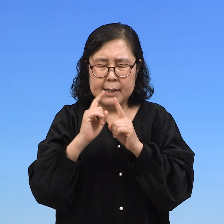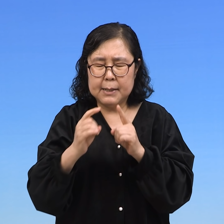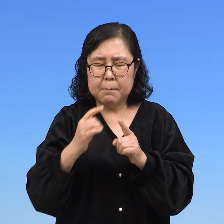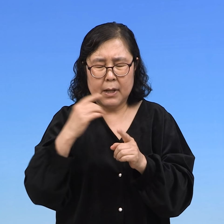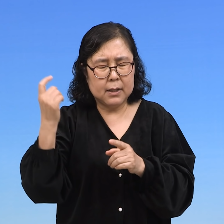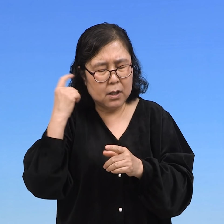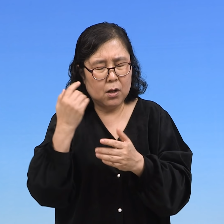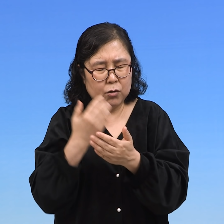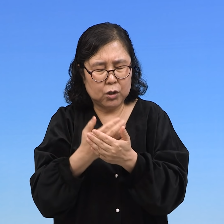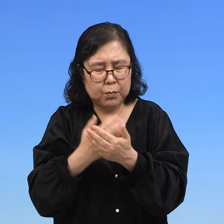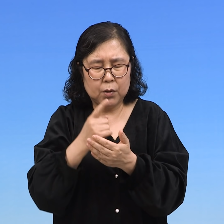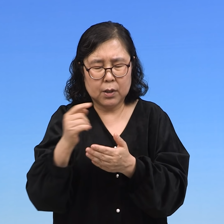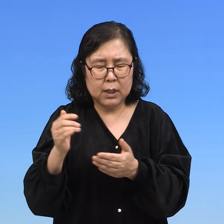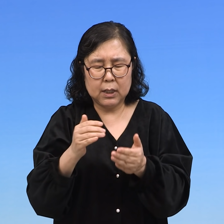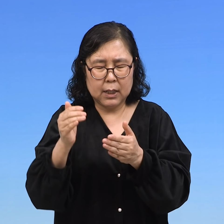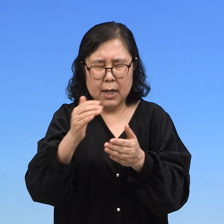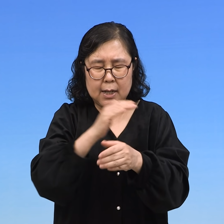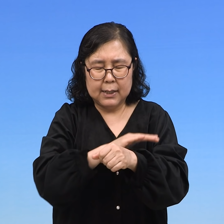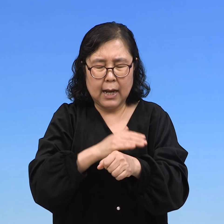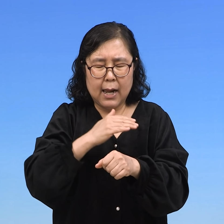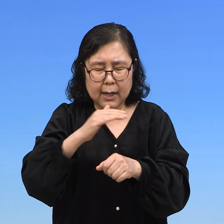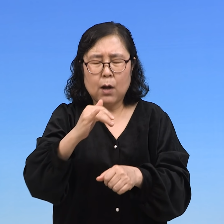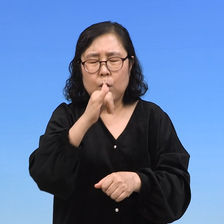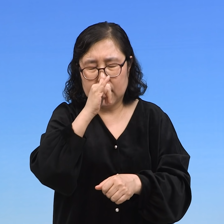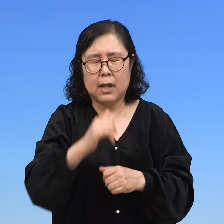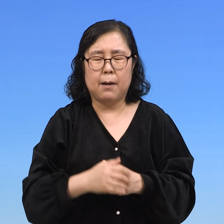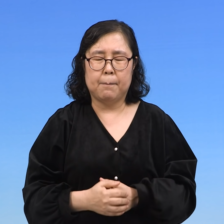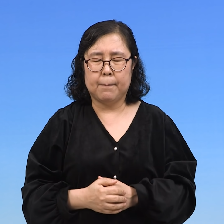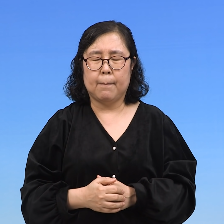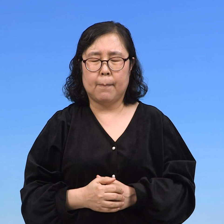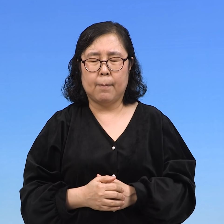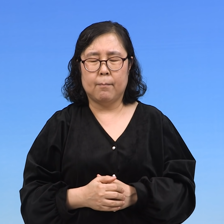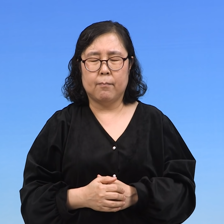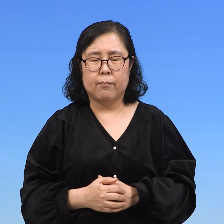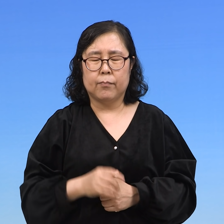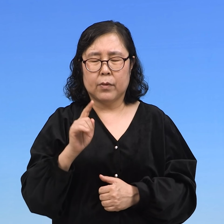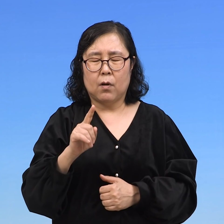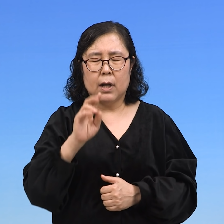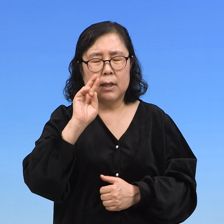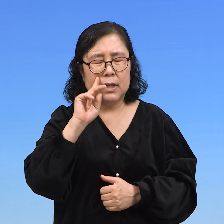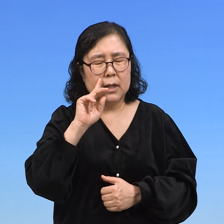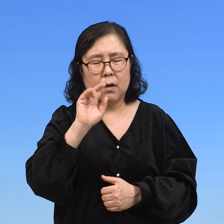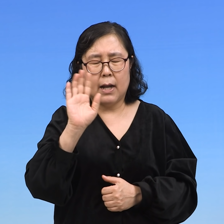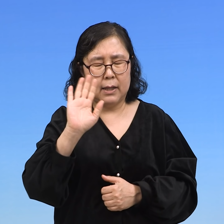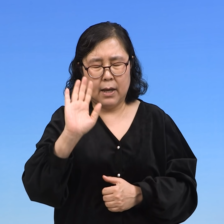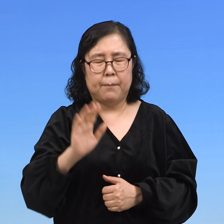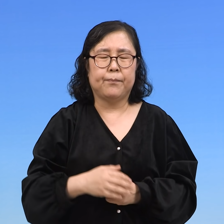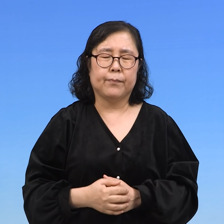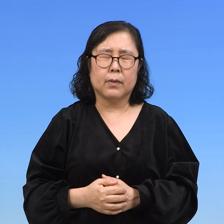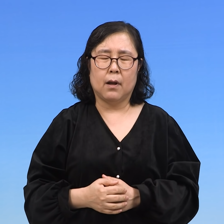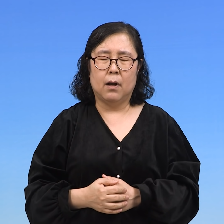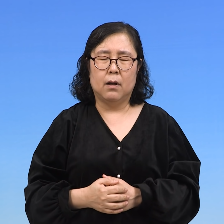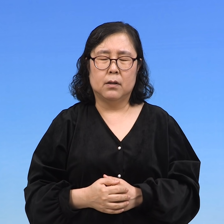원합니다 너 그 길 잘 가고 있다 너가 틀린 게 아니다